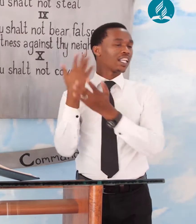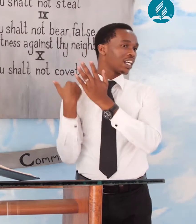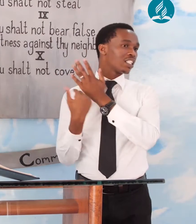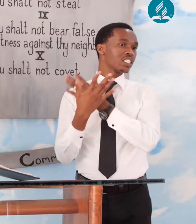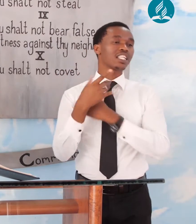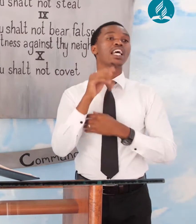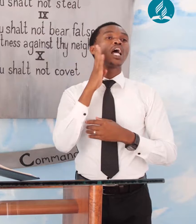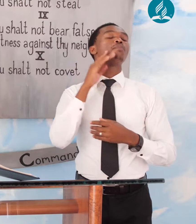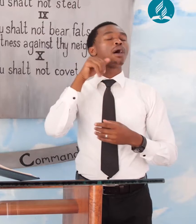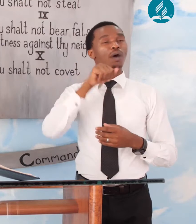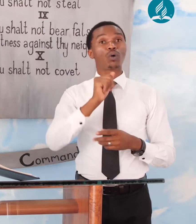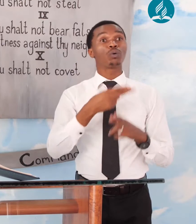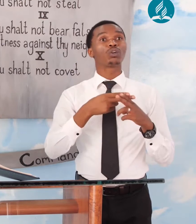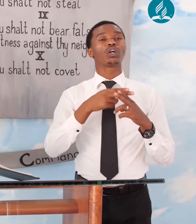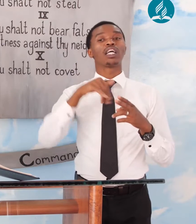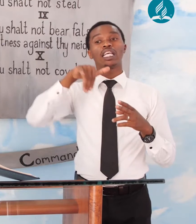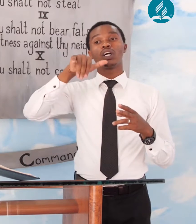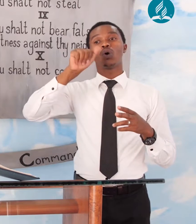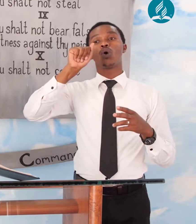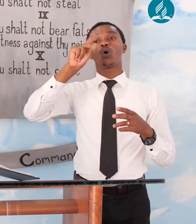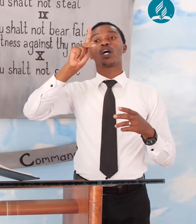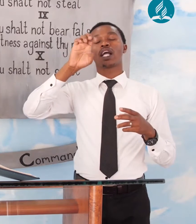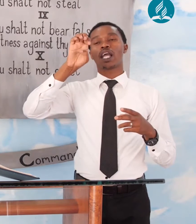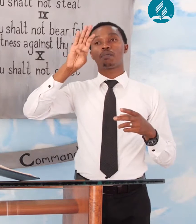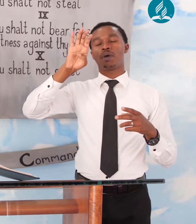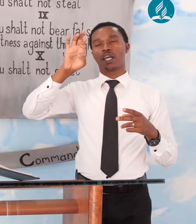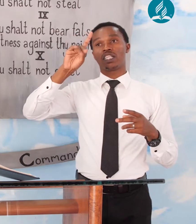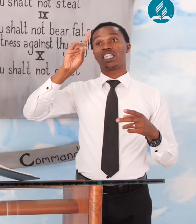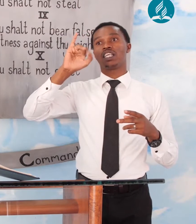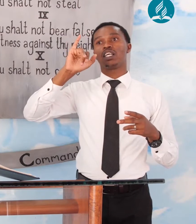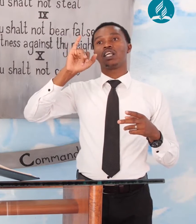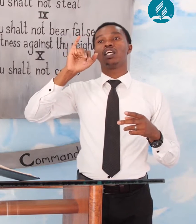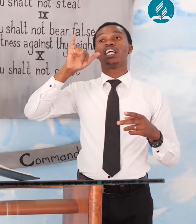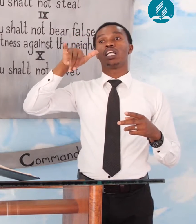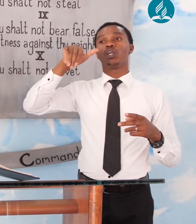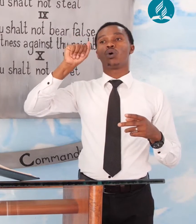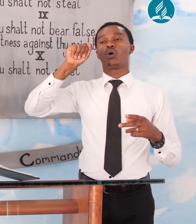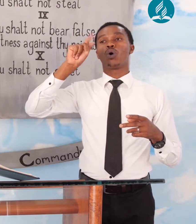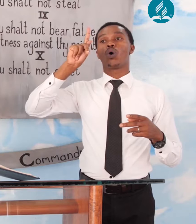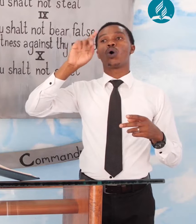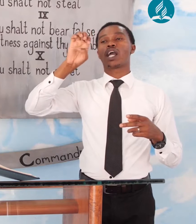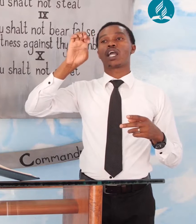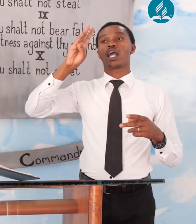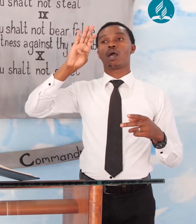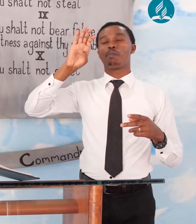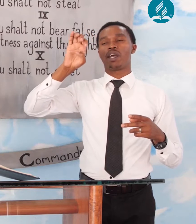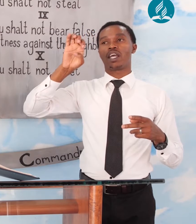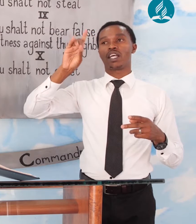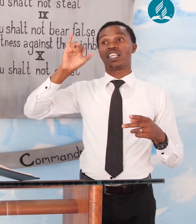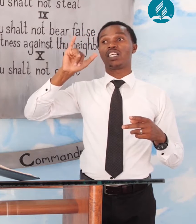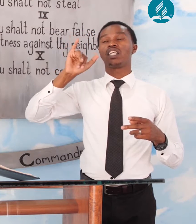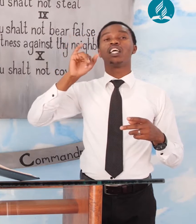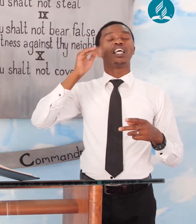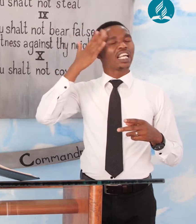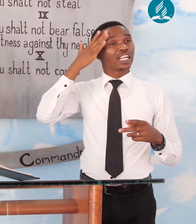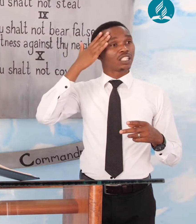nyina Yokebedi yarazi yuko mufite igihe gito nyuma bakazamu mwaka akajya kurerwa kwa